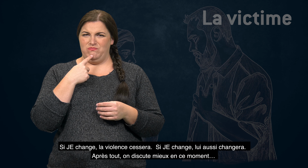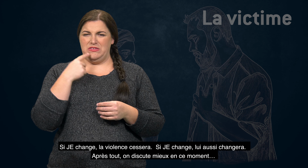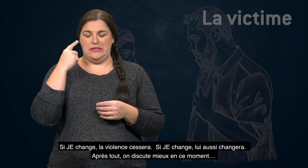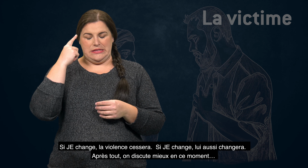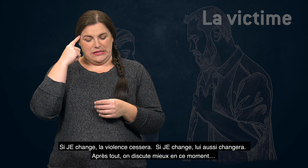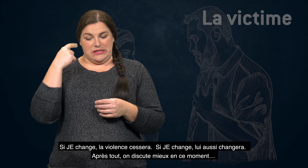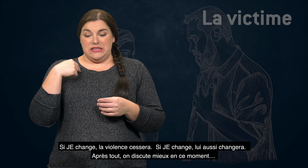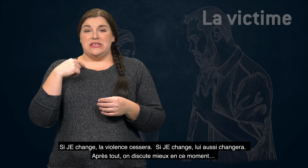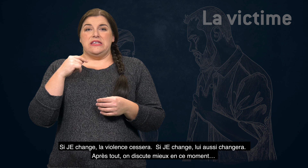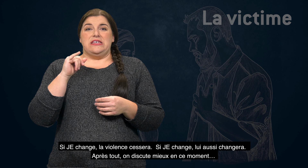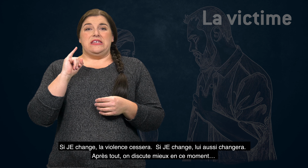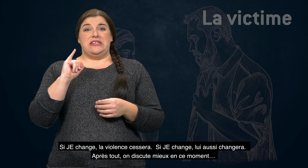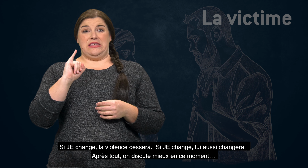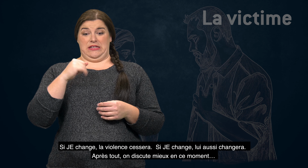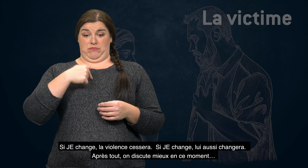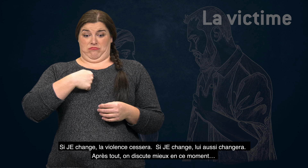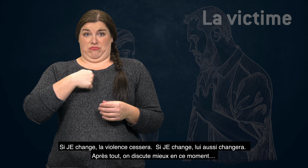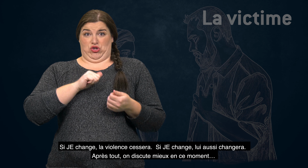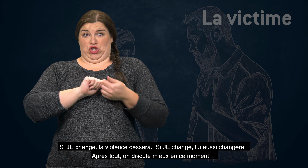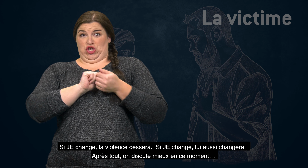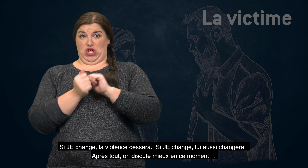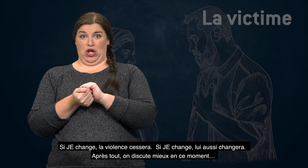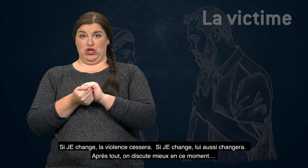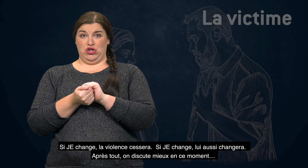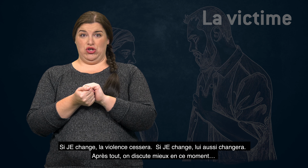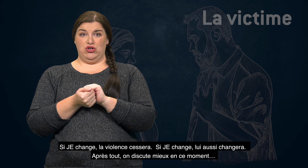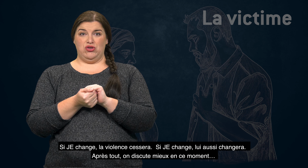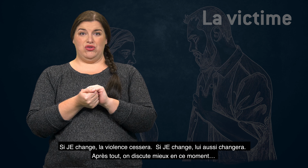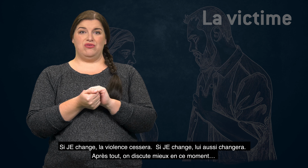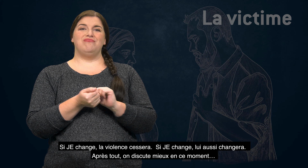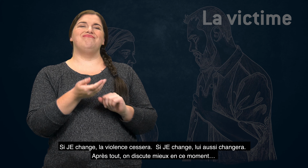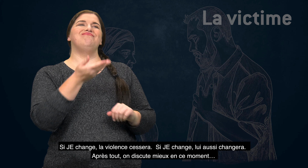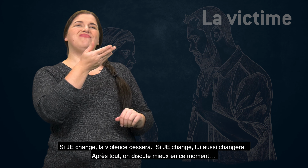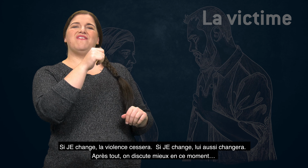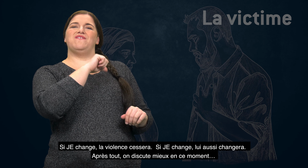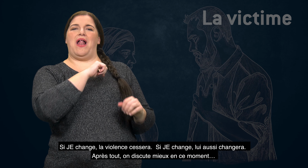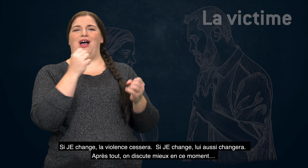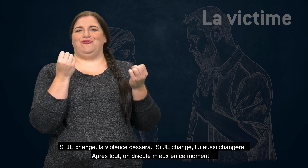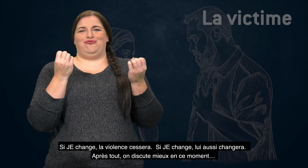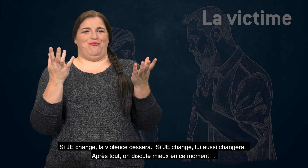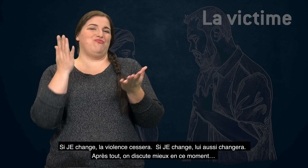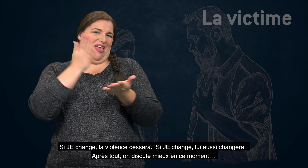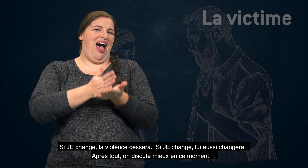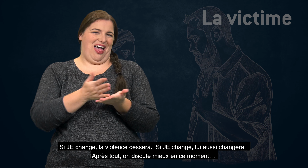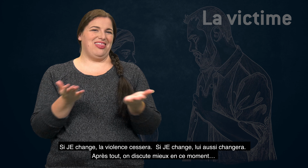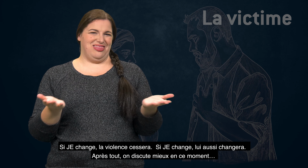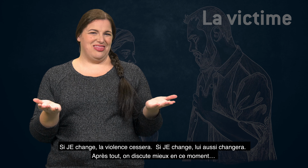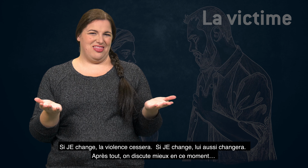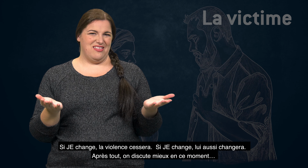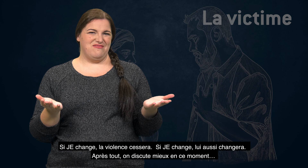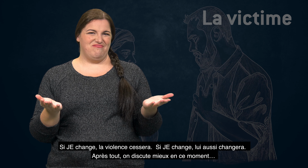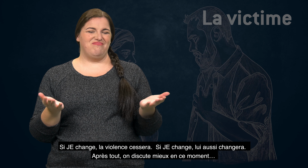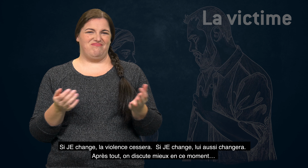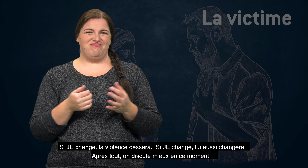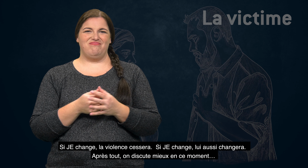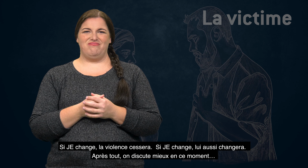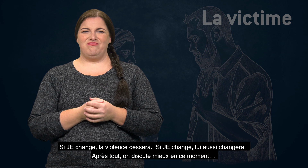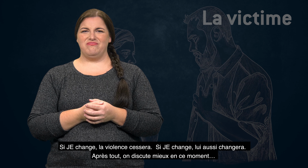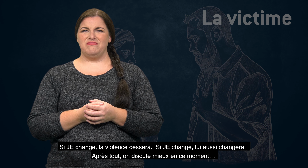Si je change, la violence cessera. Si je change, lui aussi changera. Après tout, on discute mieux en ce moment.